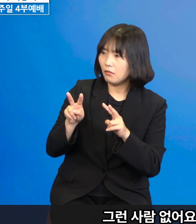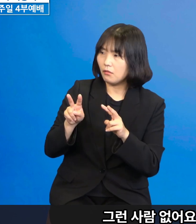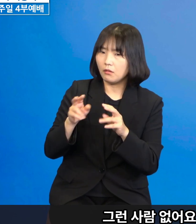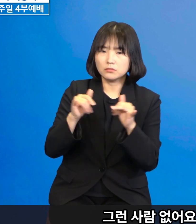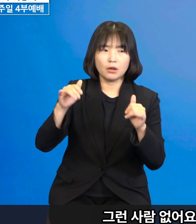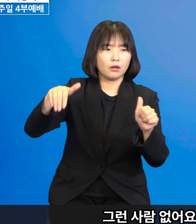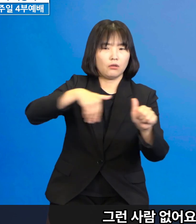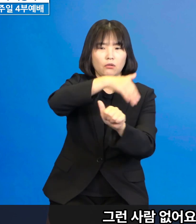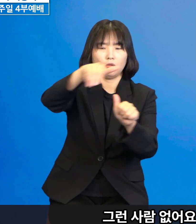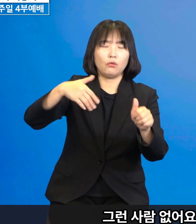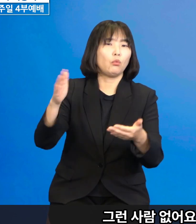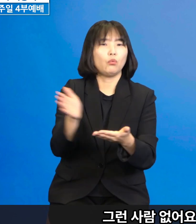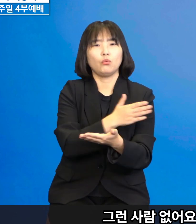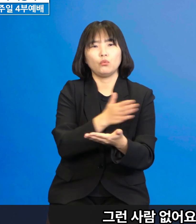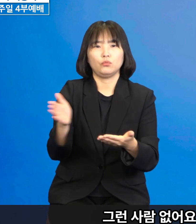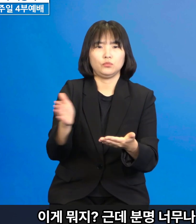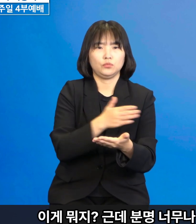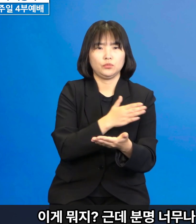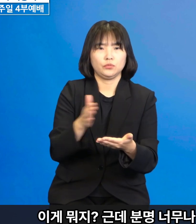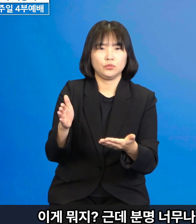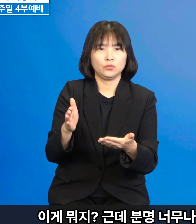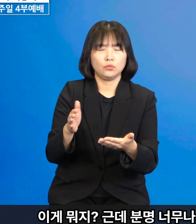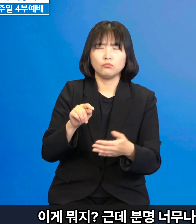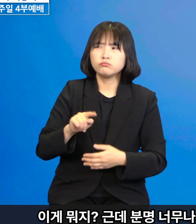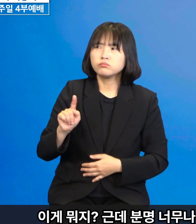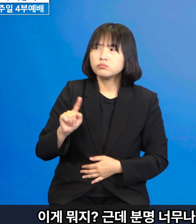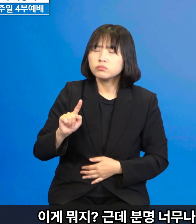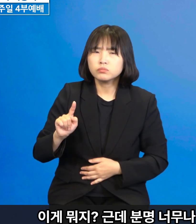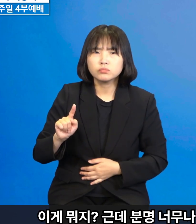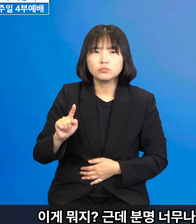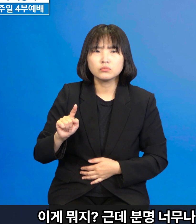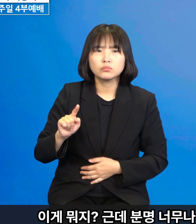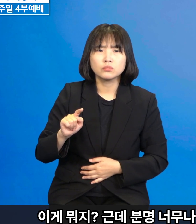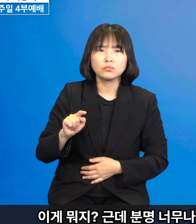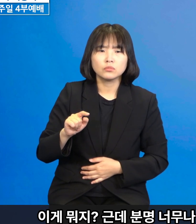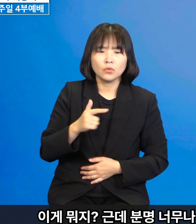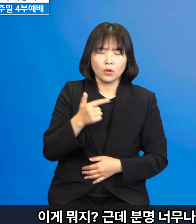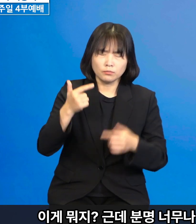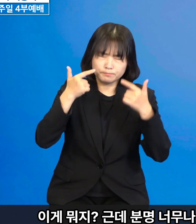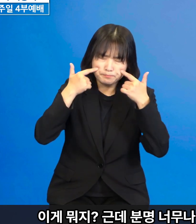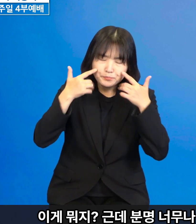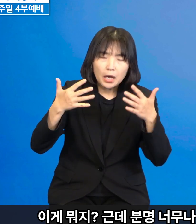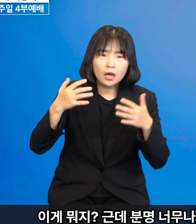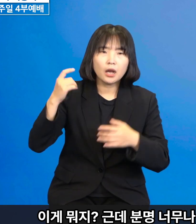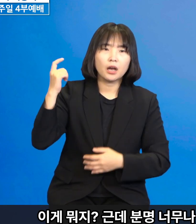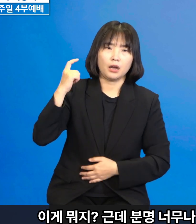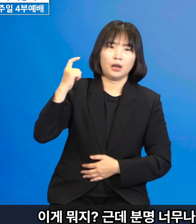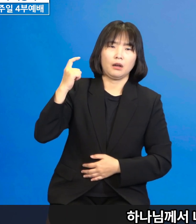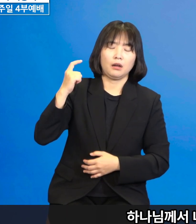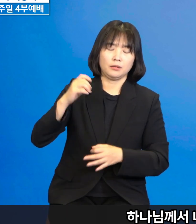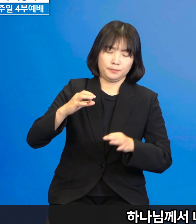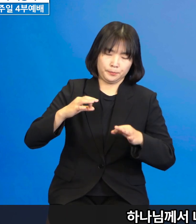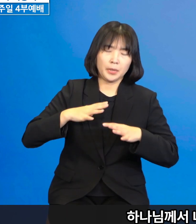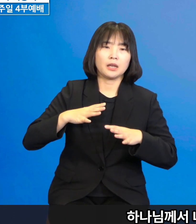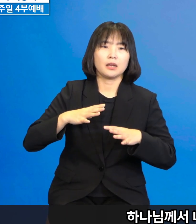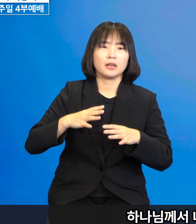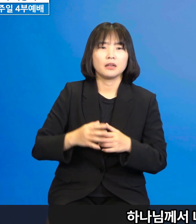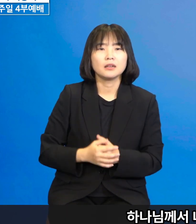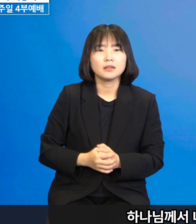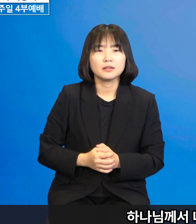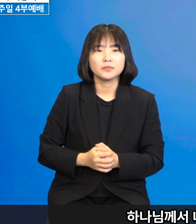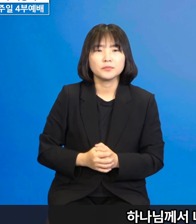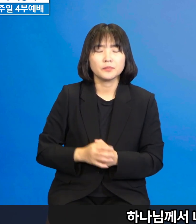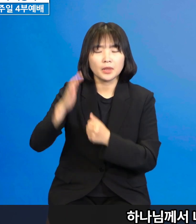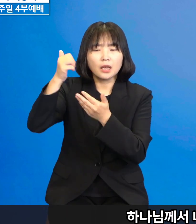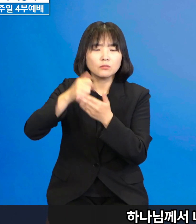없어요. 말하는 사람도 없어요. 이게 뭐지? 근데 분명 너무나 선명하게 들려서 깜짝 놀라는 거예요. 그러니까 하나님께서